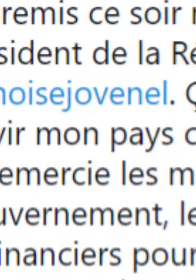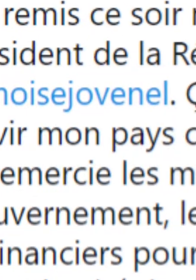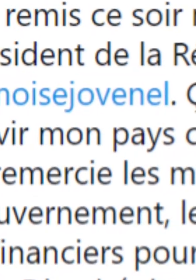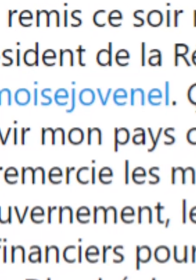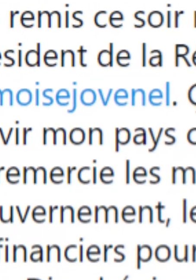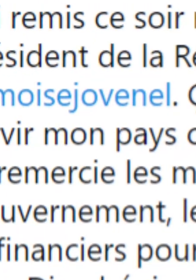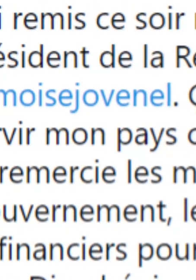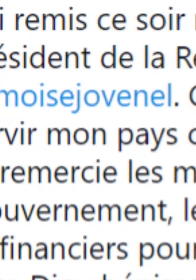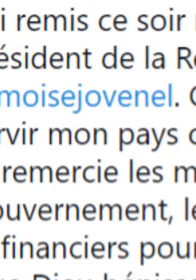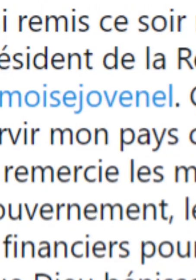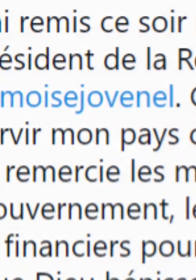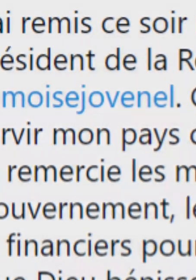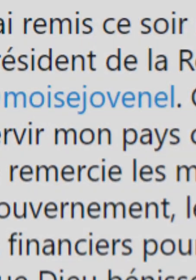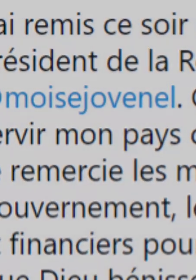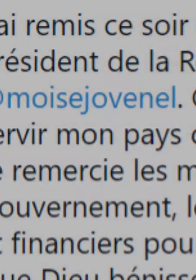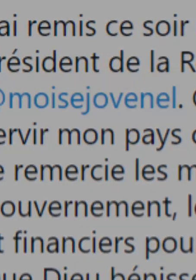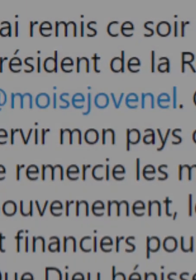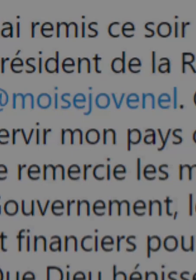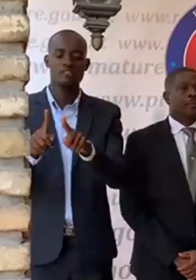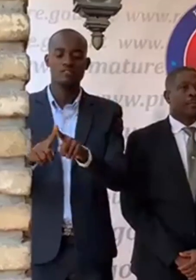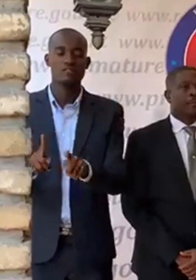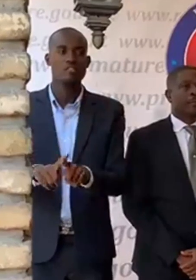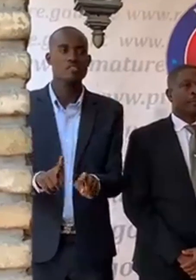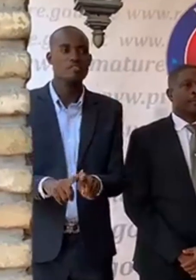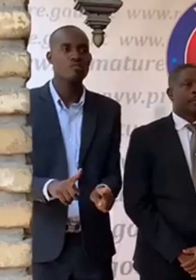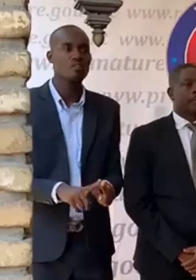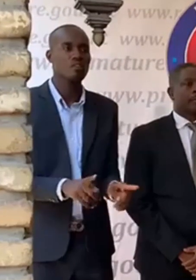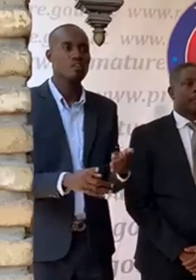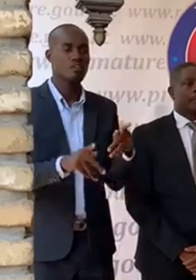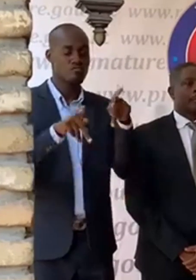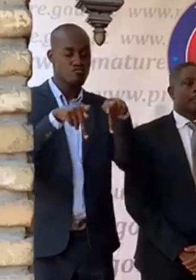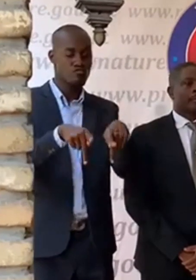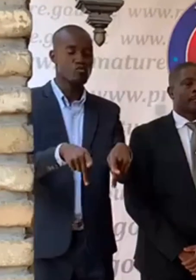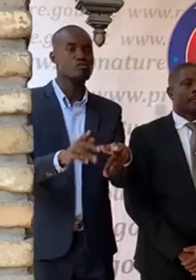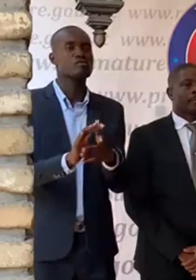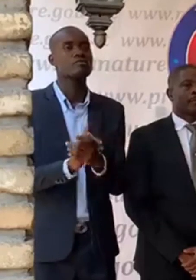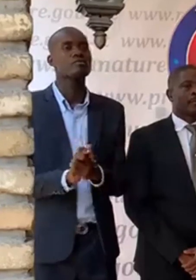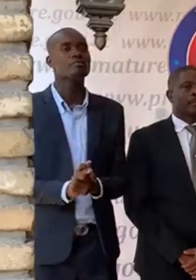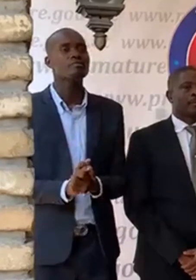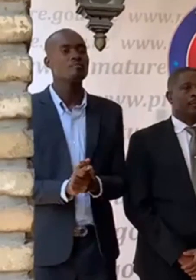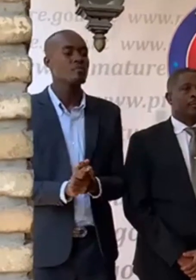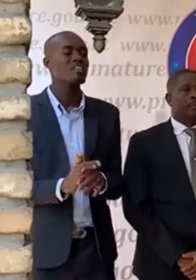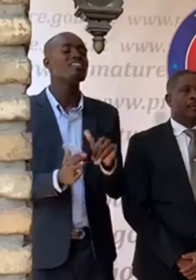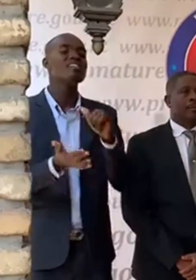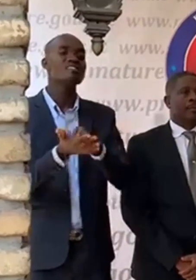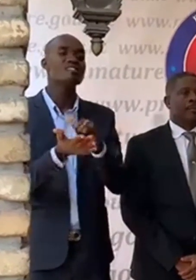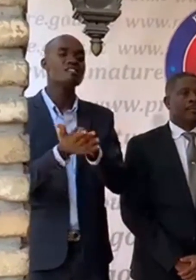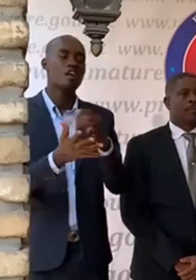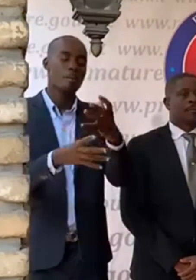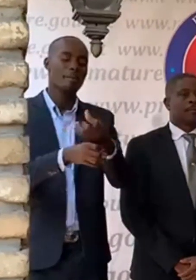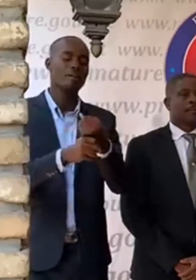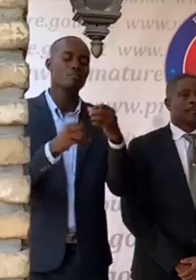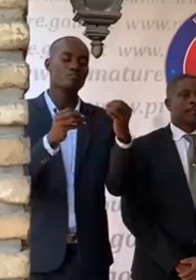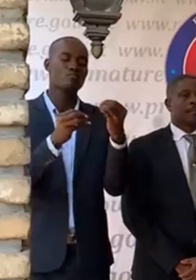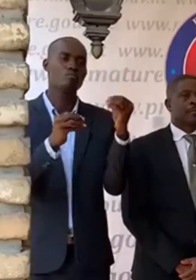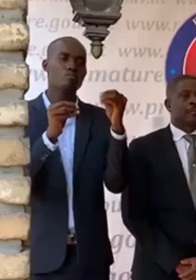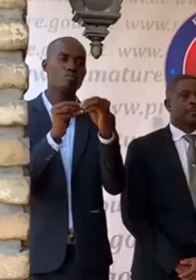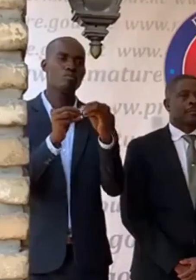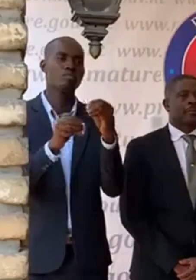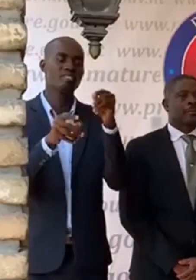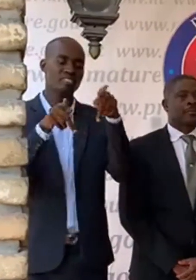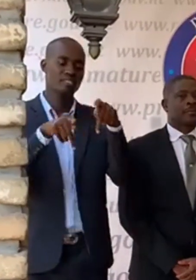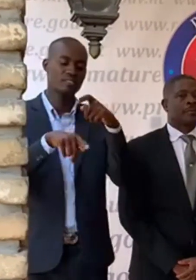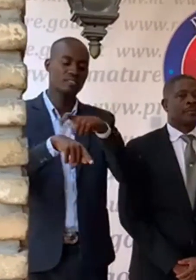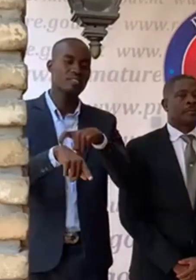installé qui ça l'a porté de nouveau pour pays a qui ça lui-même li gagné dans Djakout li. En pile moun